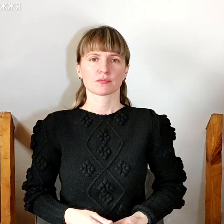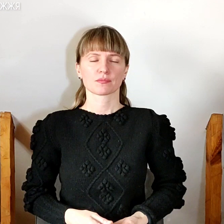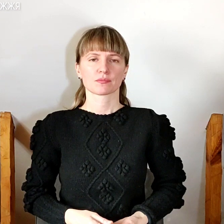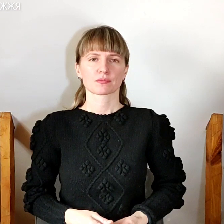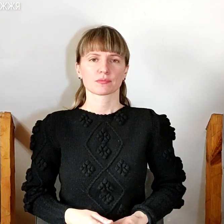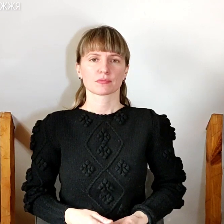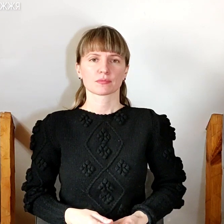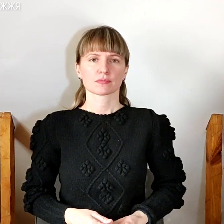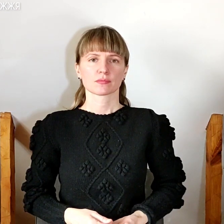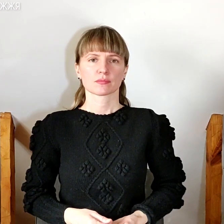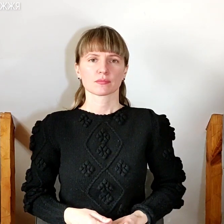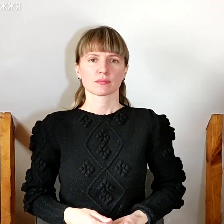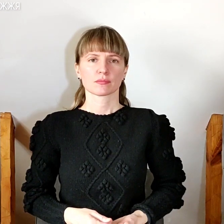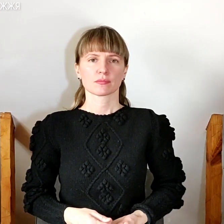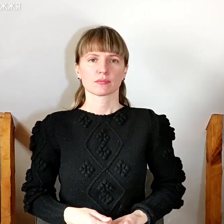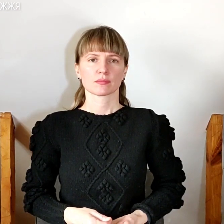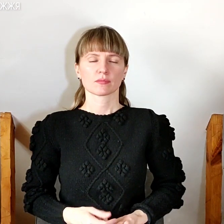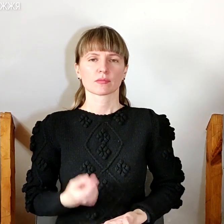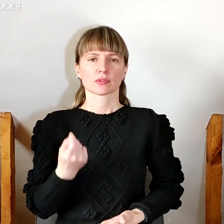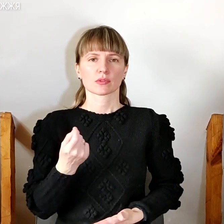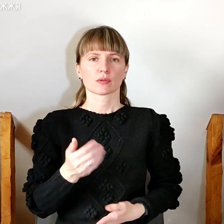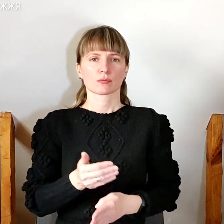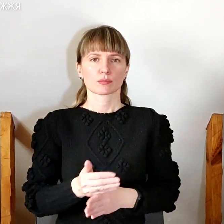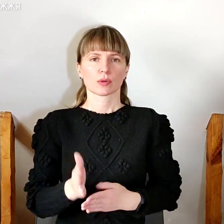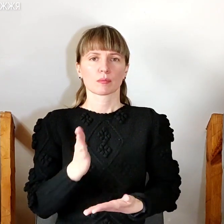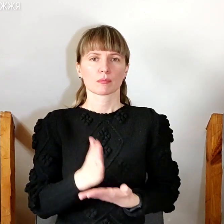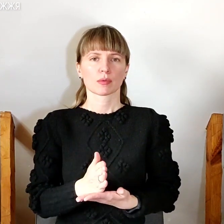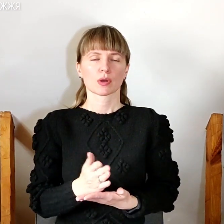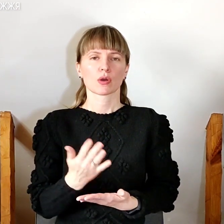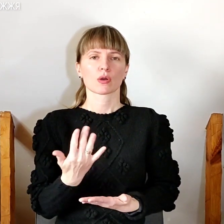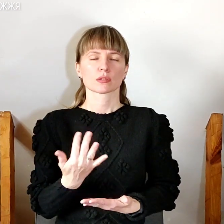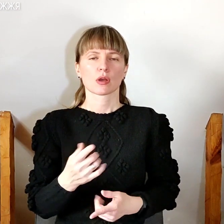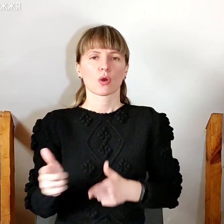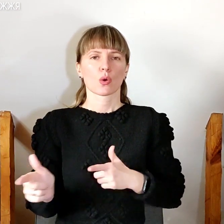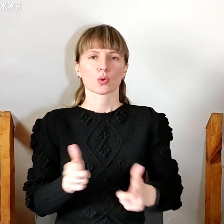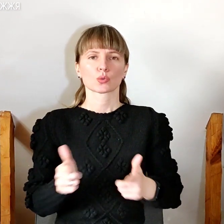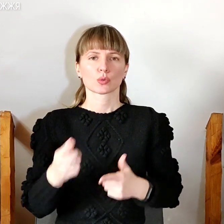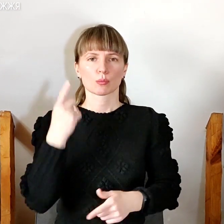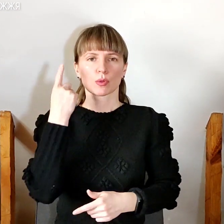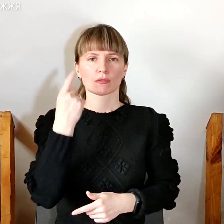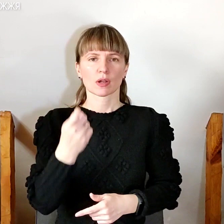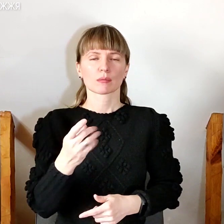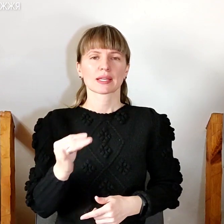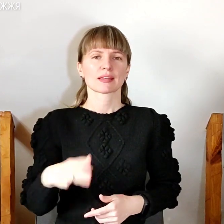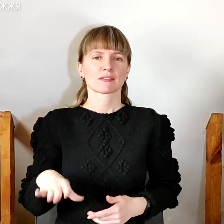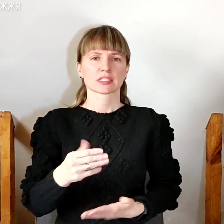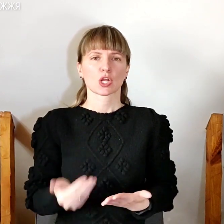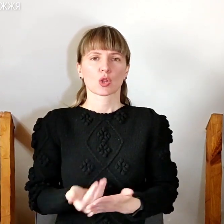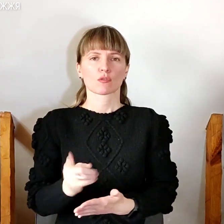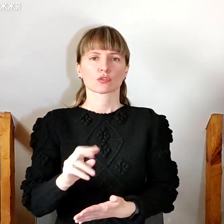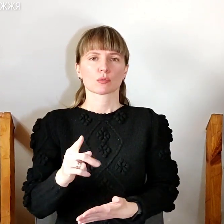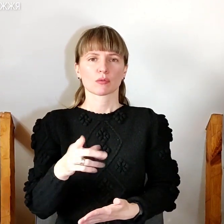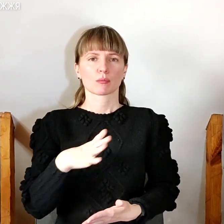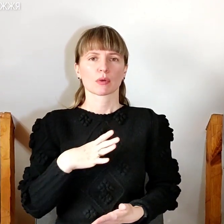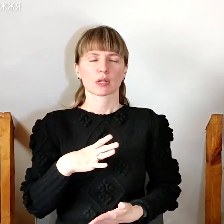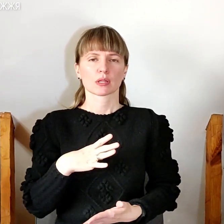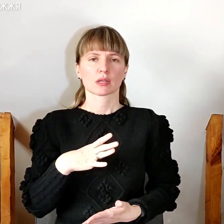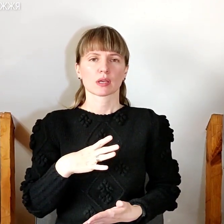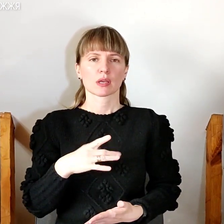Трохи згодом матимемо, оскільки оперативно готуємо інформацію та всі новини, аби ви були в курсі подій, які нині розвиваються на території нашого регіону